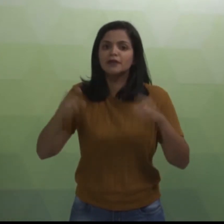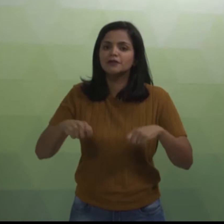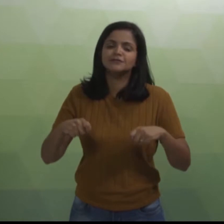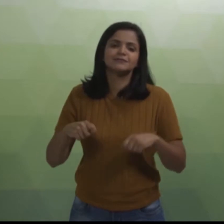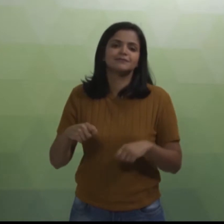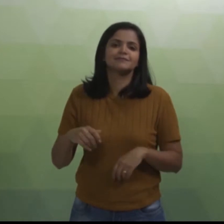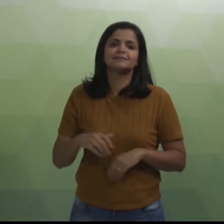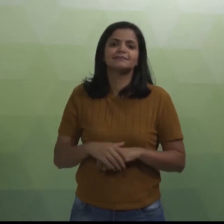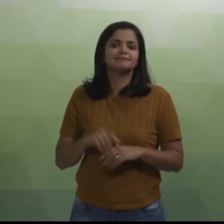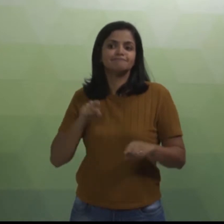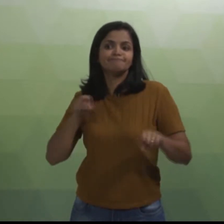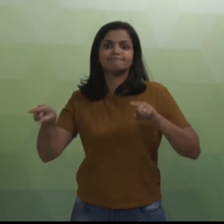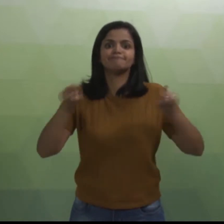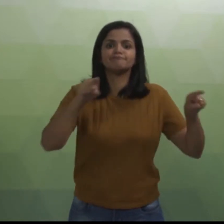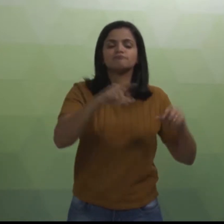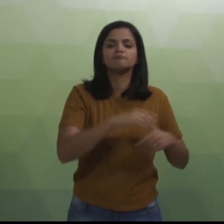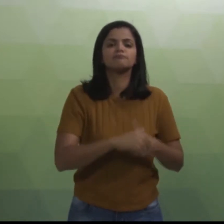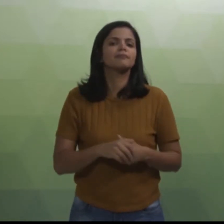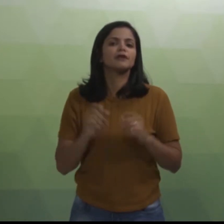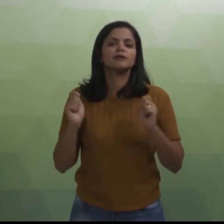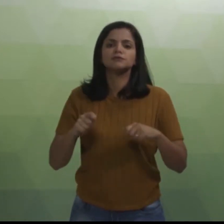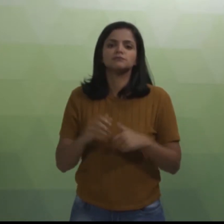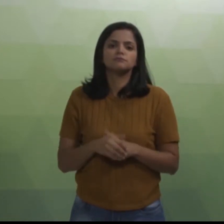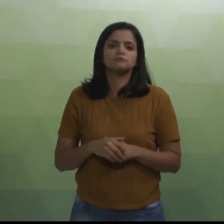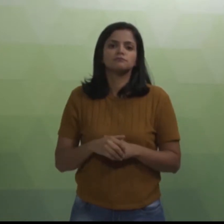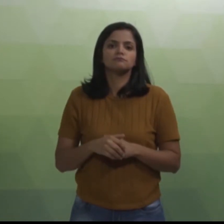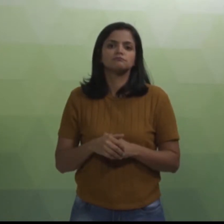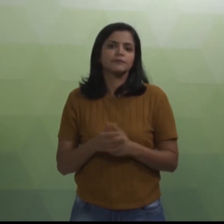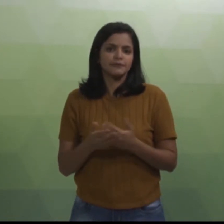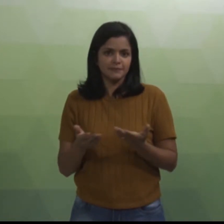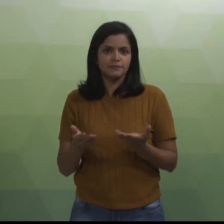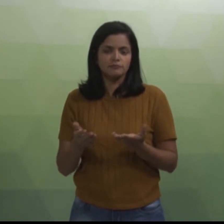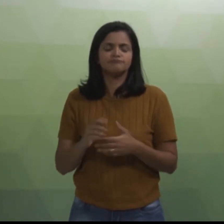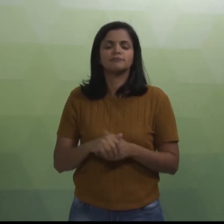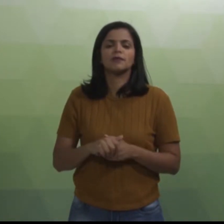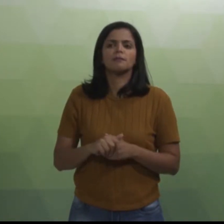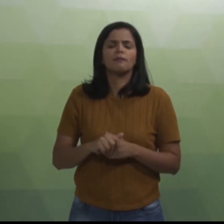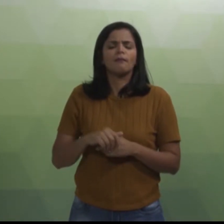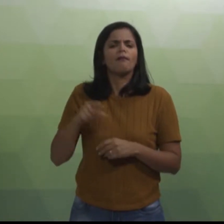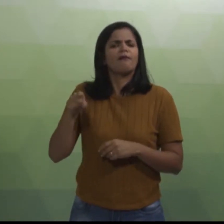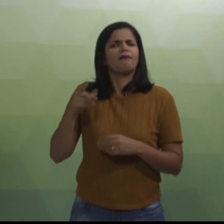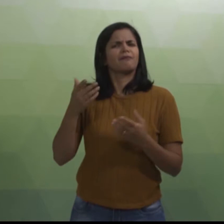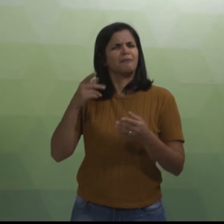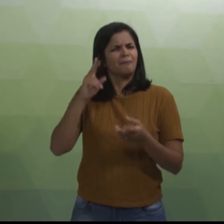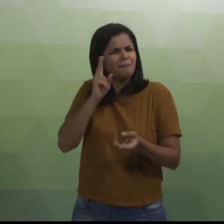Temos ali pessoas, espaços, objetos que eu posso marcar. Entenderam?